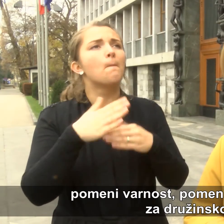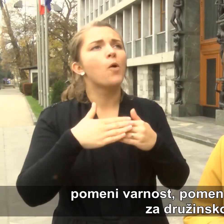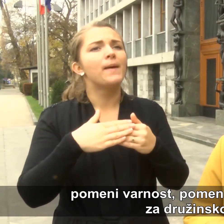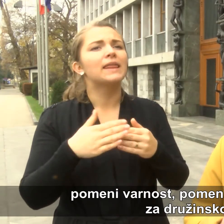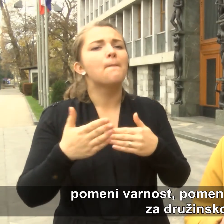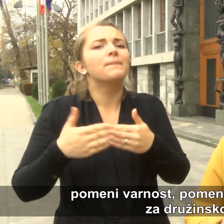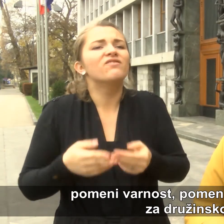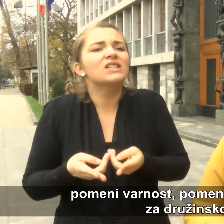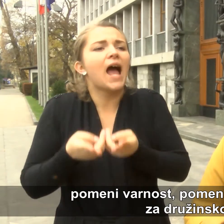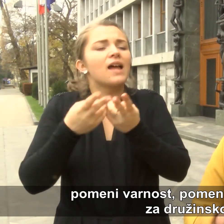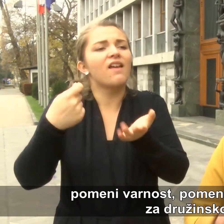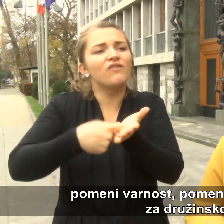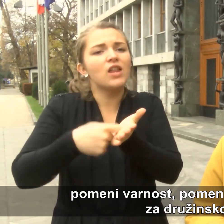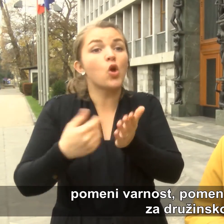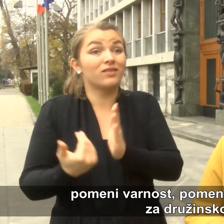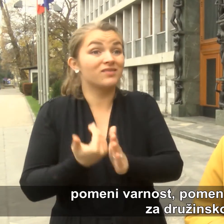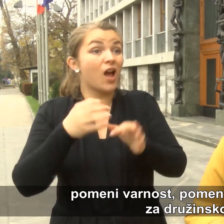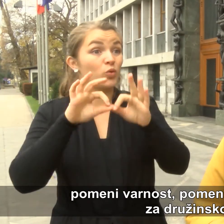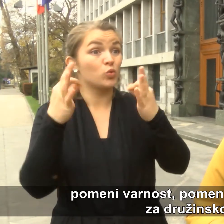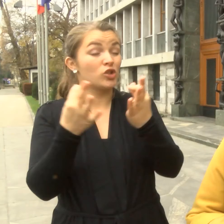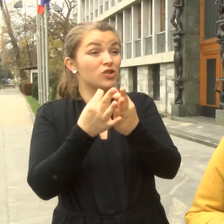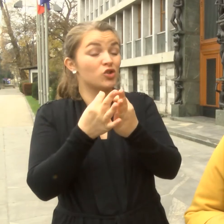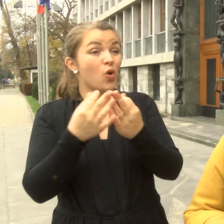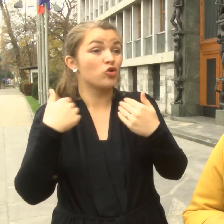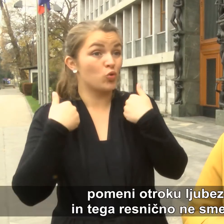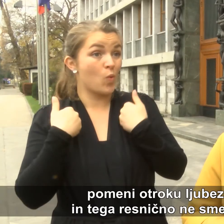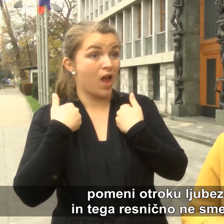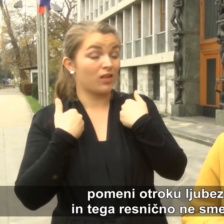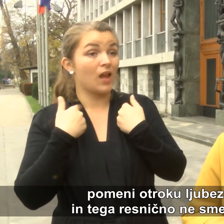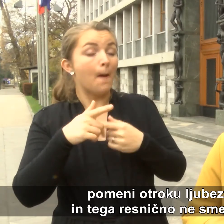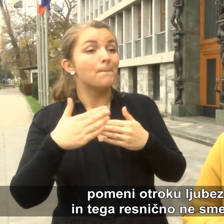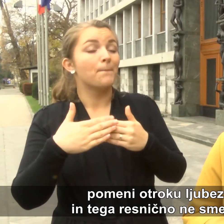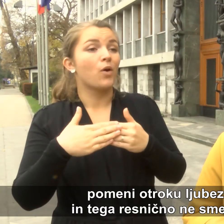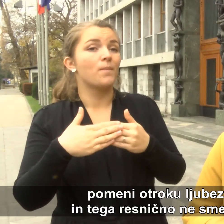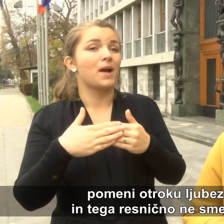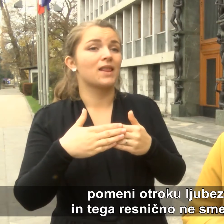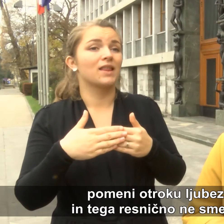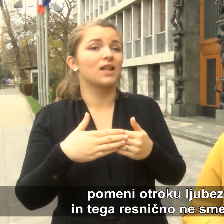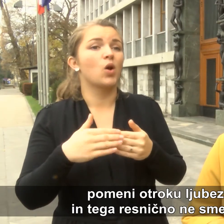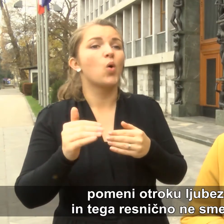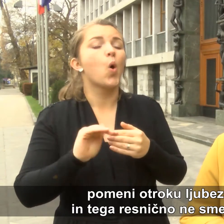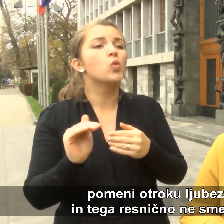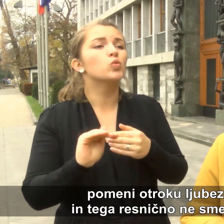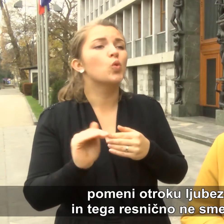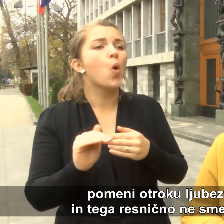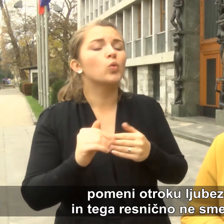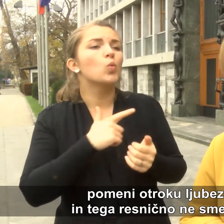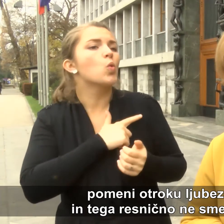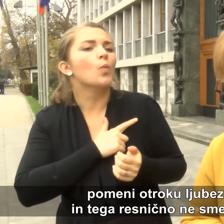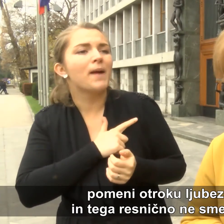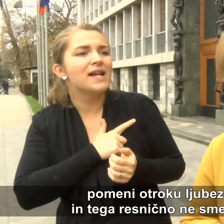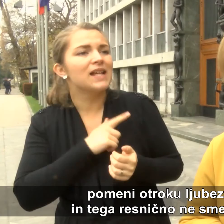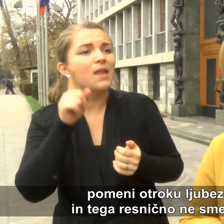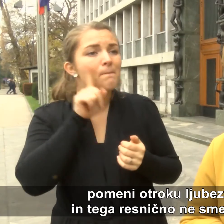za družinsko življenje, pomeni otroku ljubezen matere in očeta